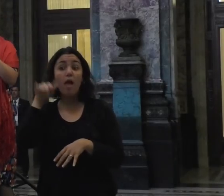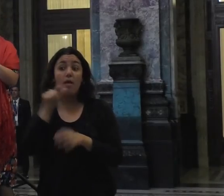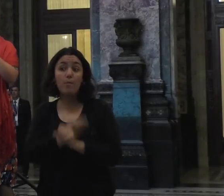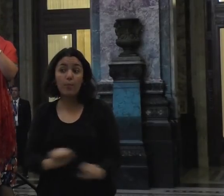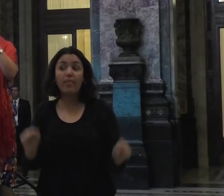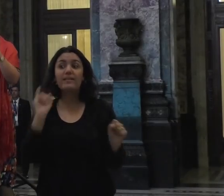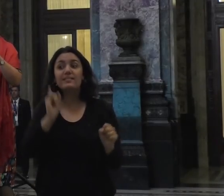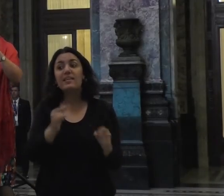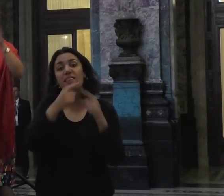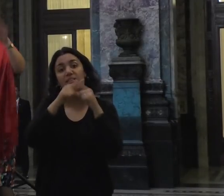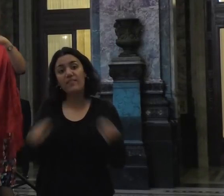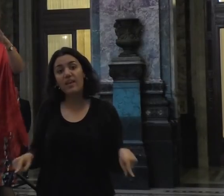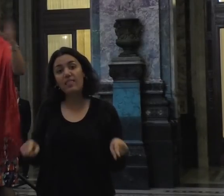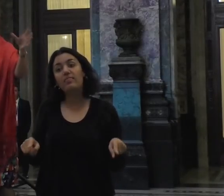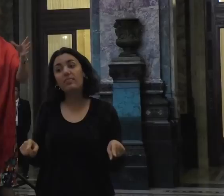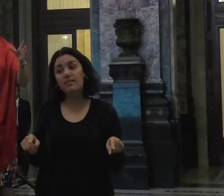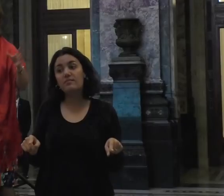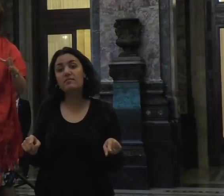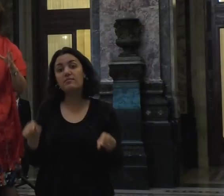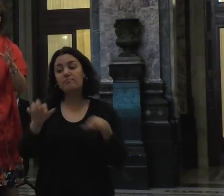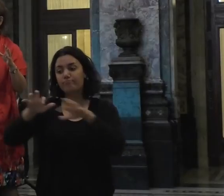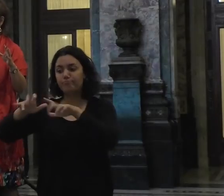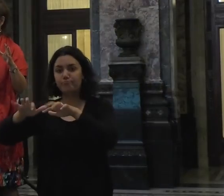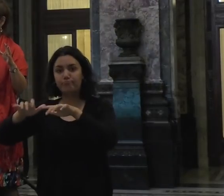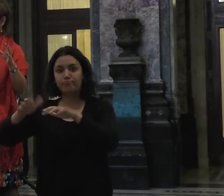tener diferentes referentes en las computadoras